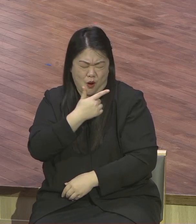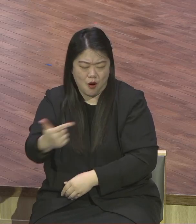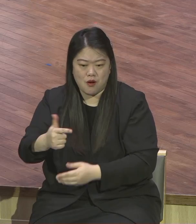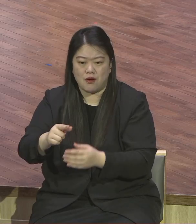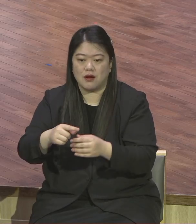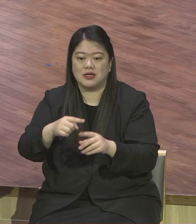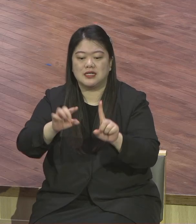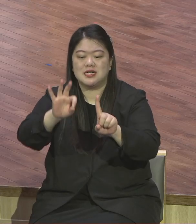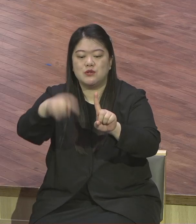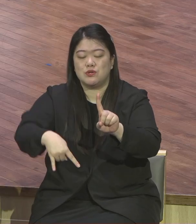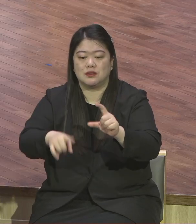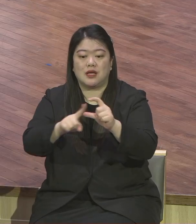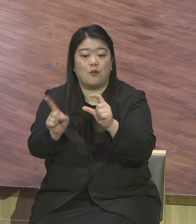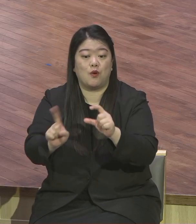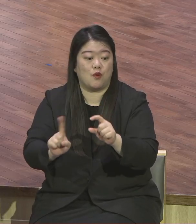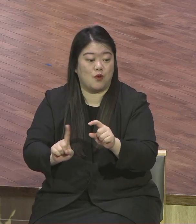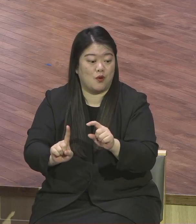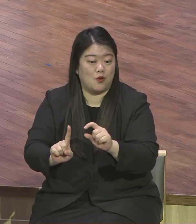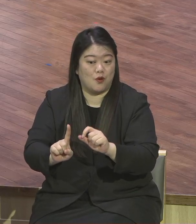그리스도.